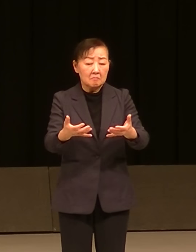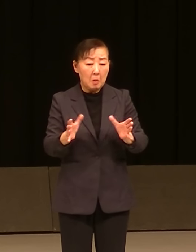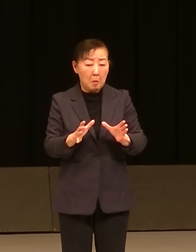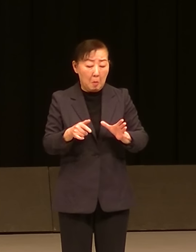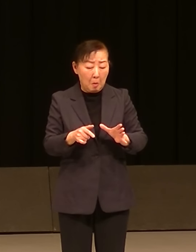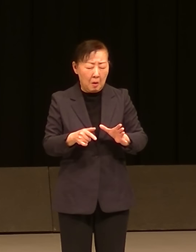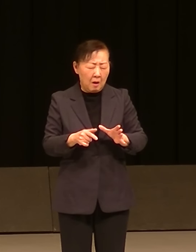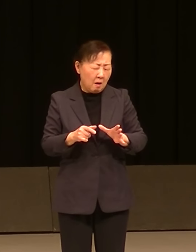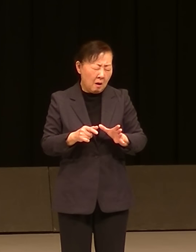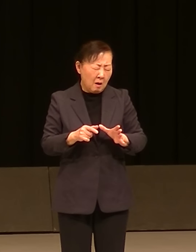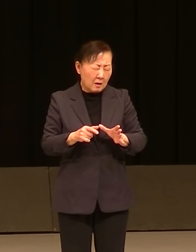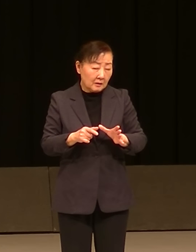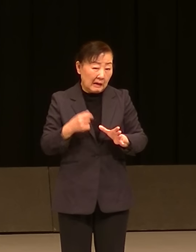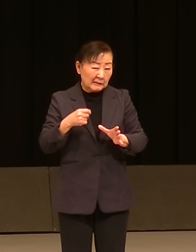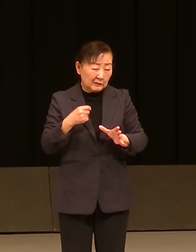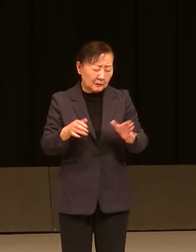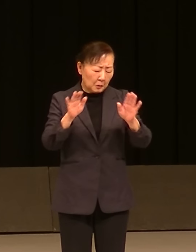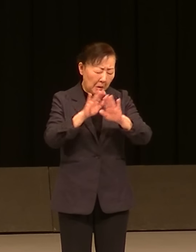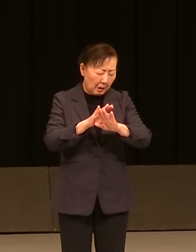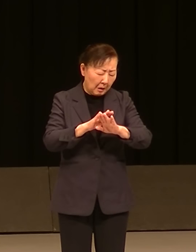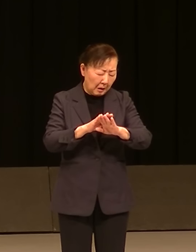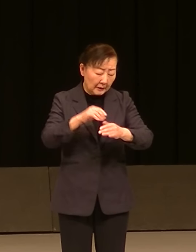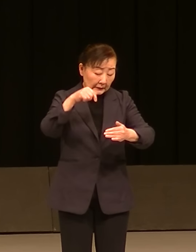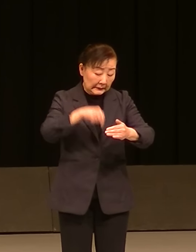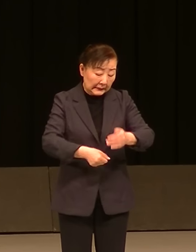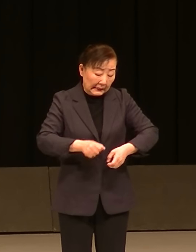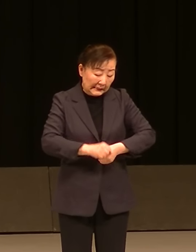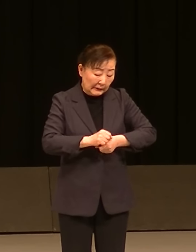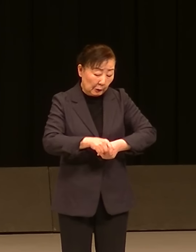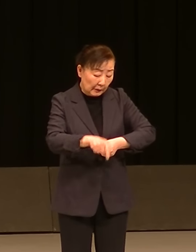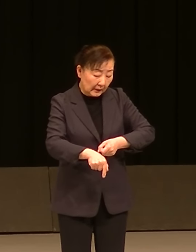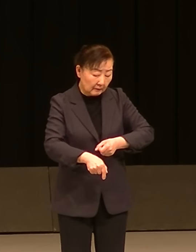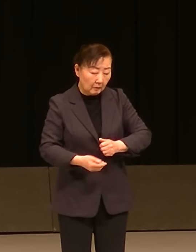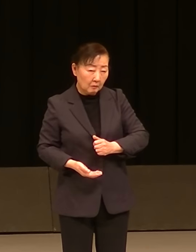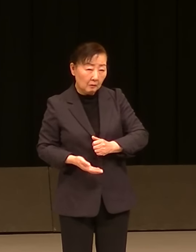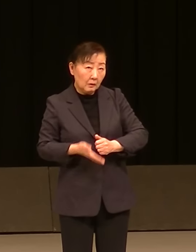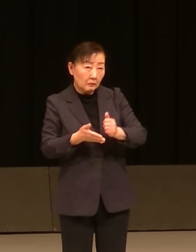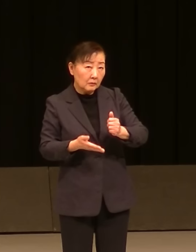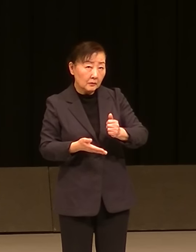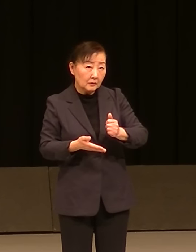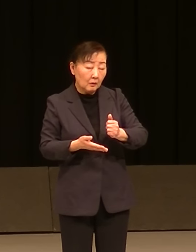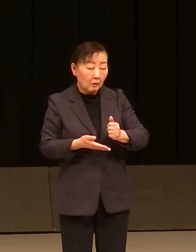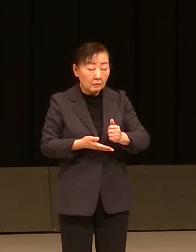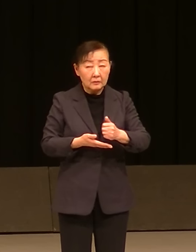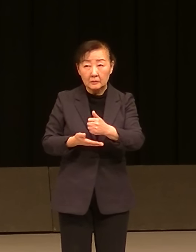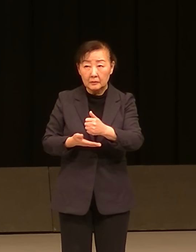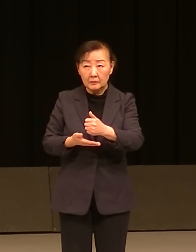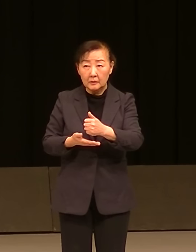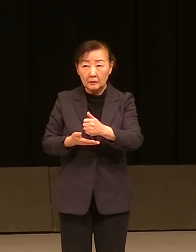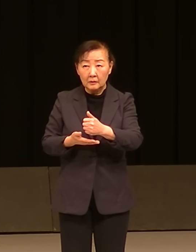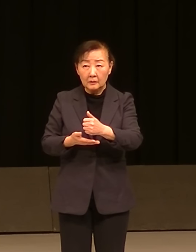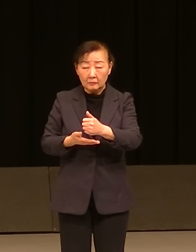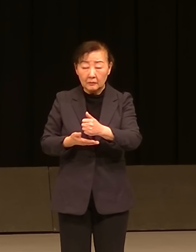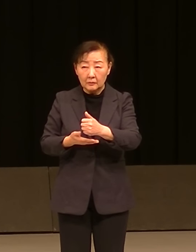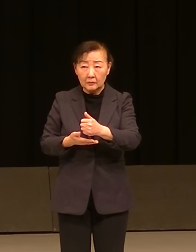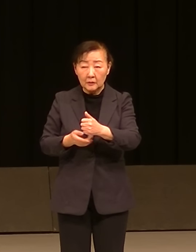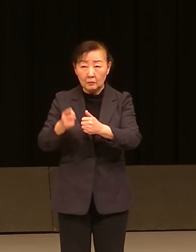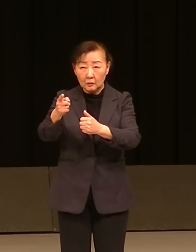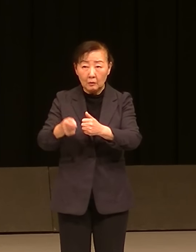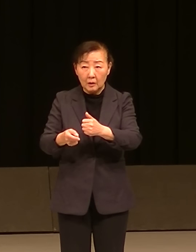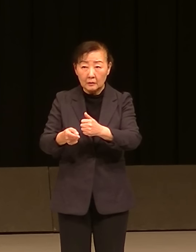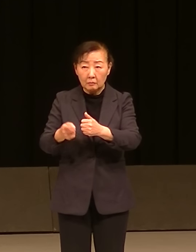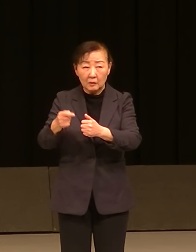暑苦しい、暗い井戸の中で誰かにヒュッて背中を押されると、そっちへフラフラと言って、向こう側